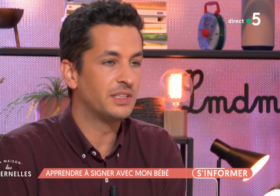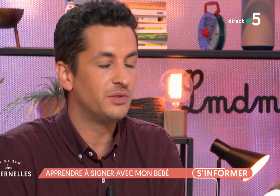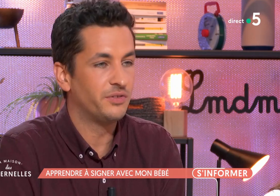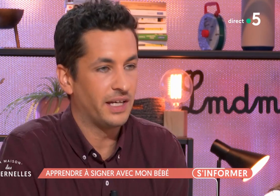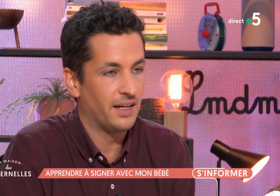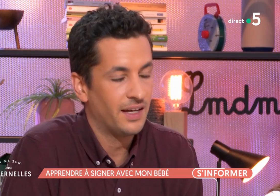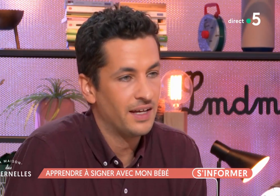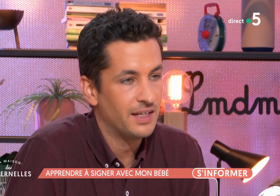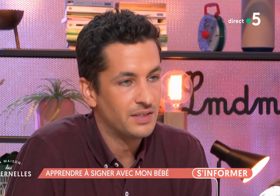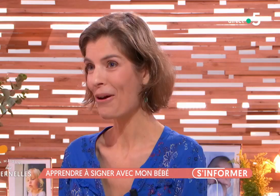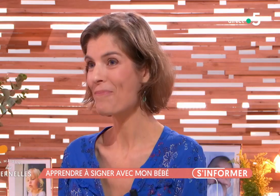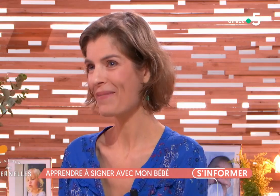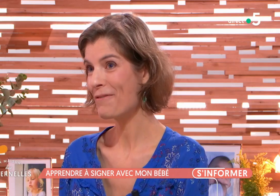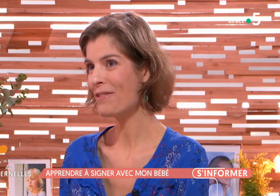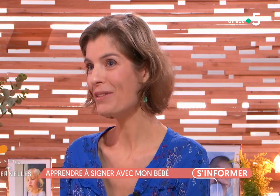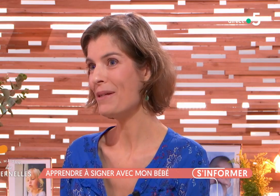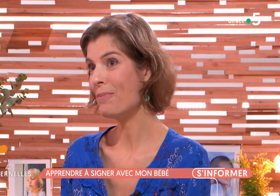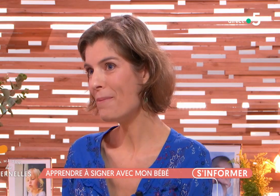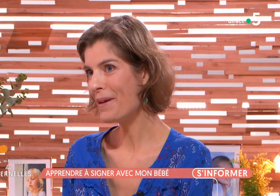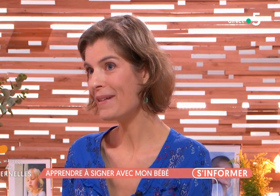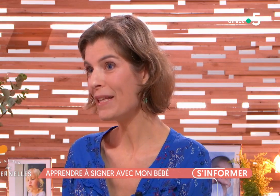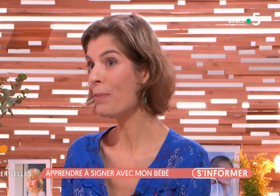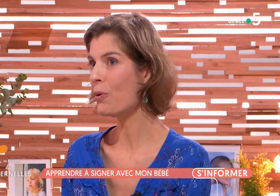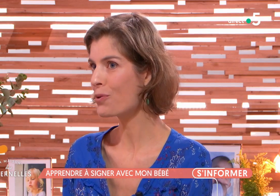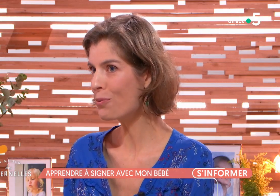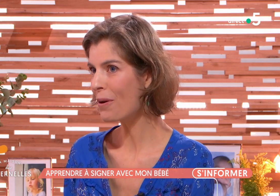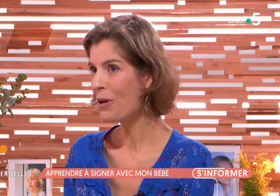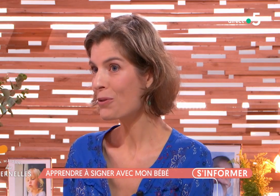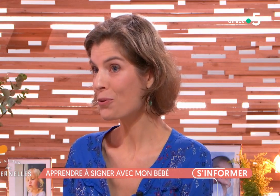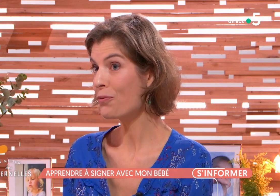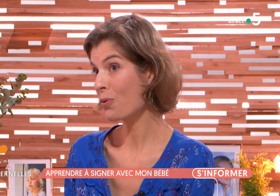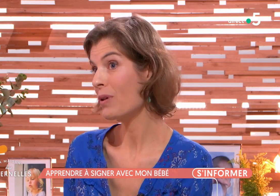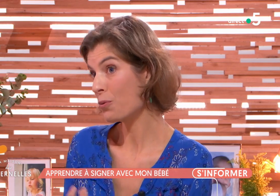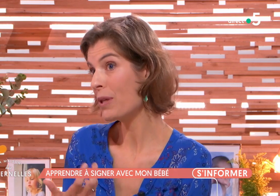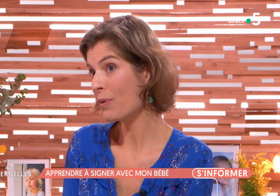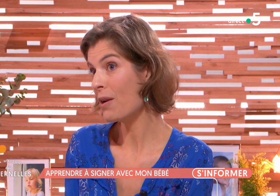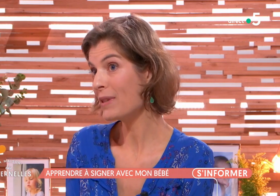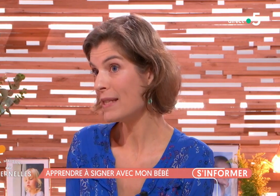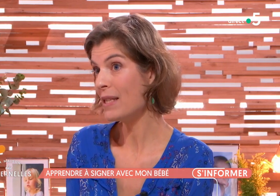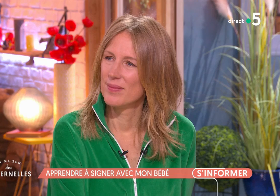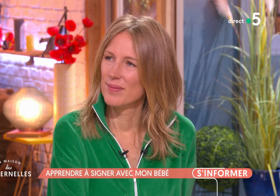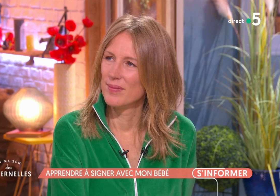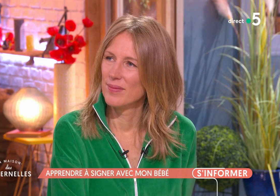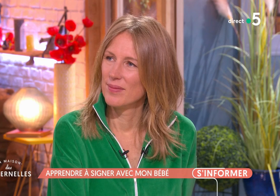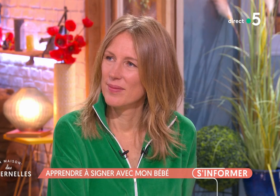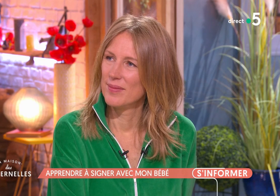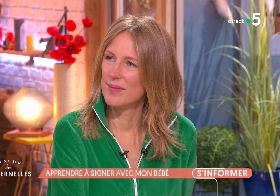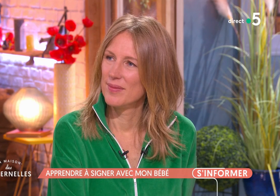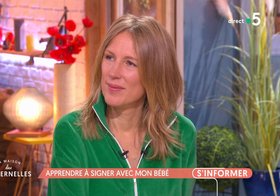découvert ? Alors, effectivement, des bébés nés de parents sourds, qui ont la langue des signes comme langue maternelle, sont des